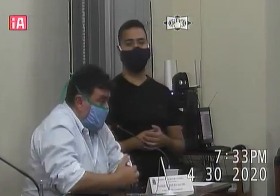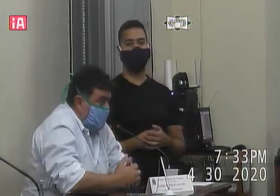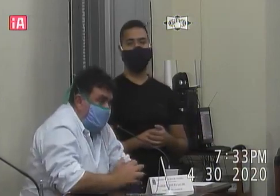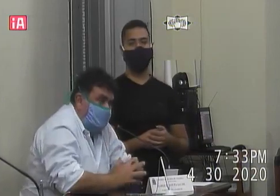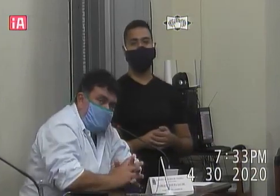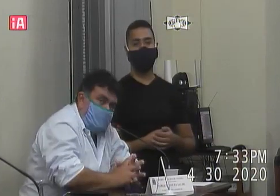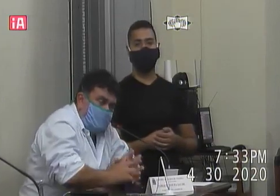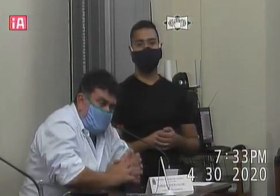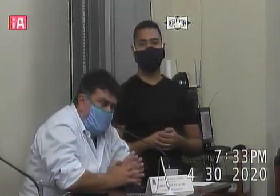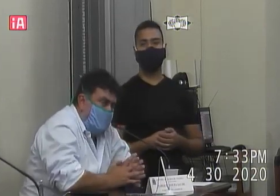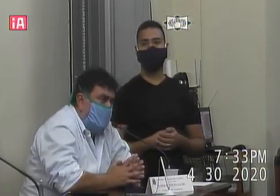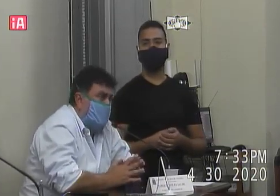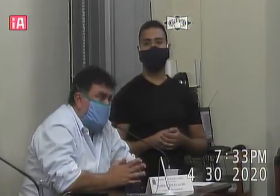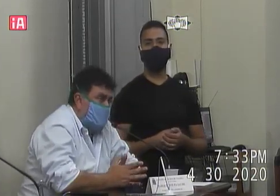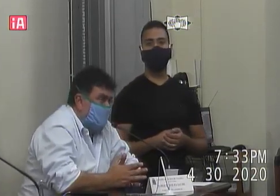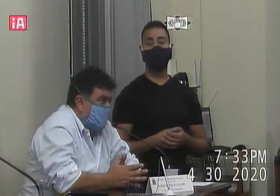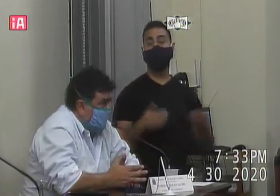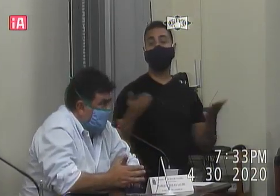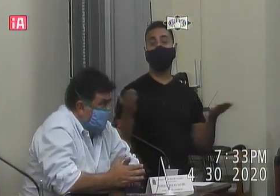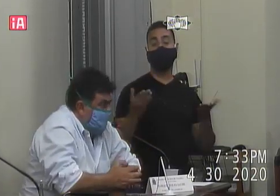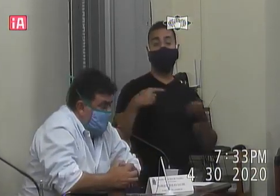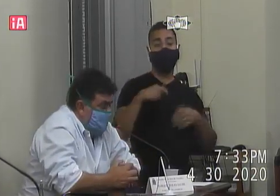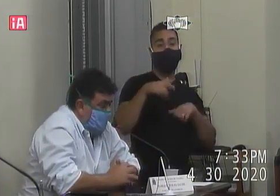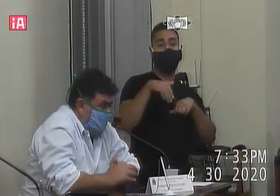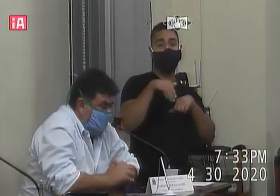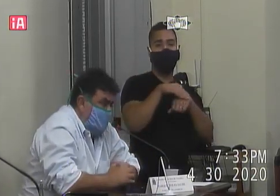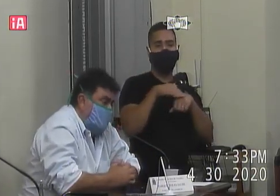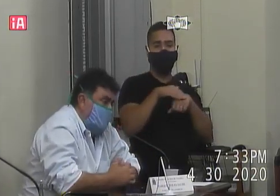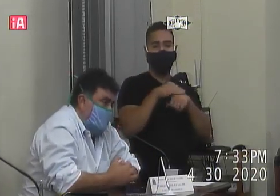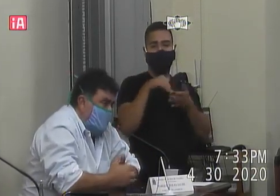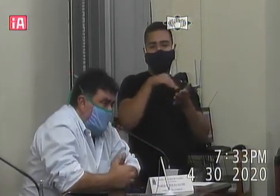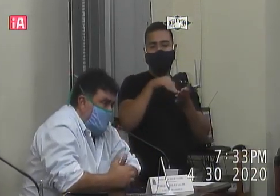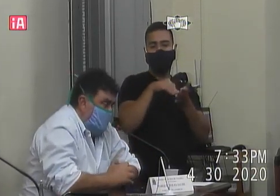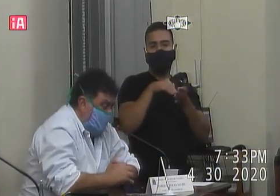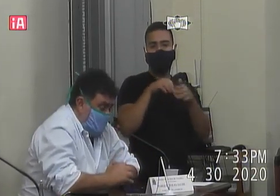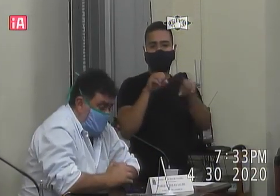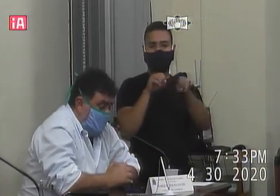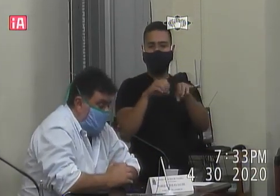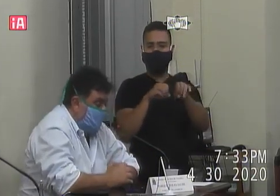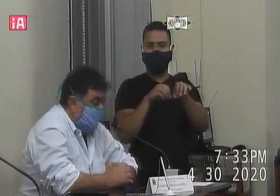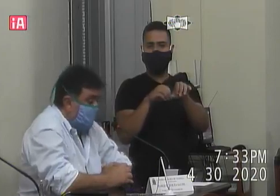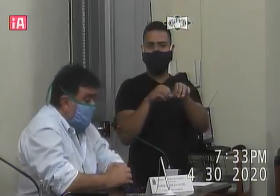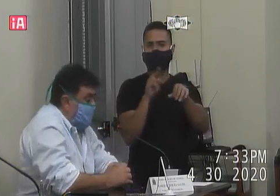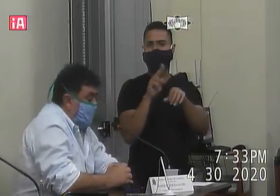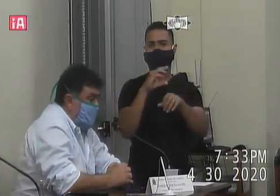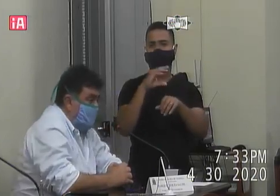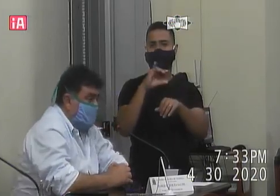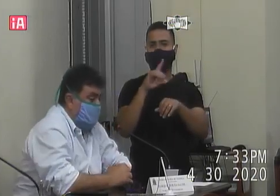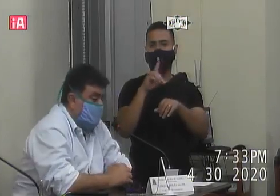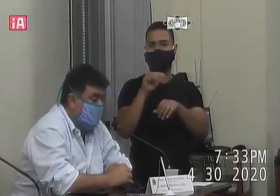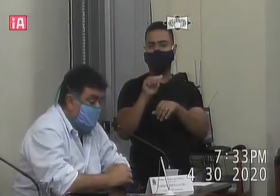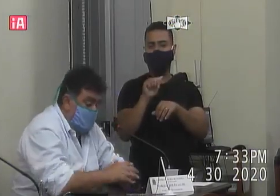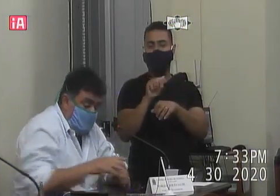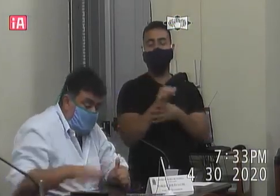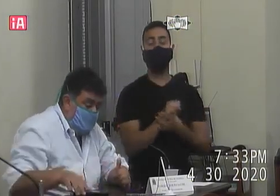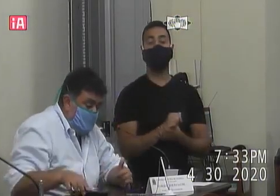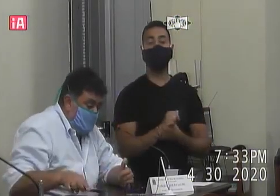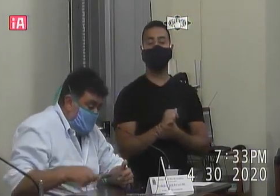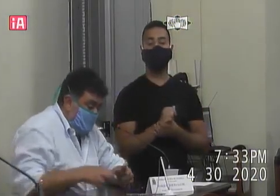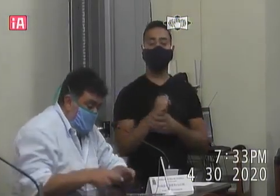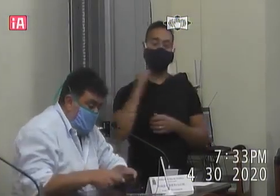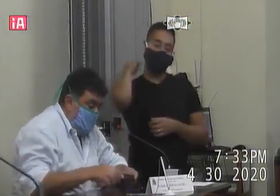eu tive uma conversa com a secretária de Educação, dona Cida Almeida. Falamos